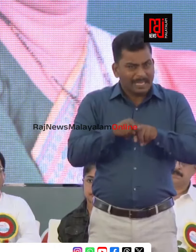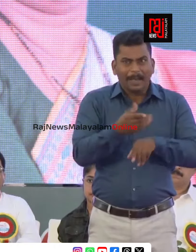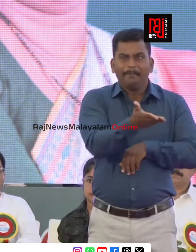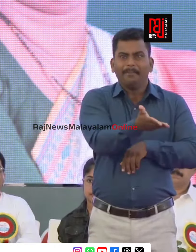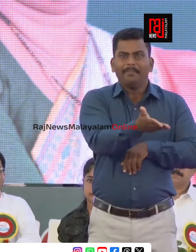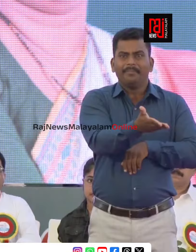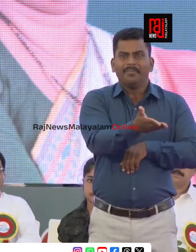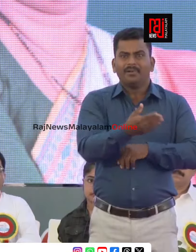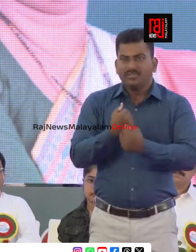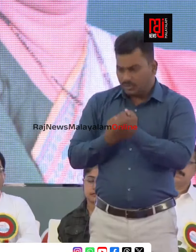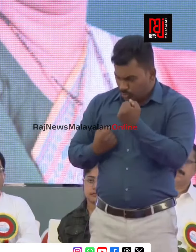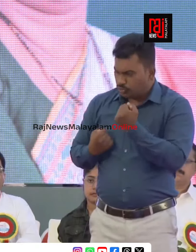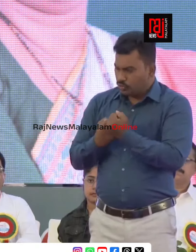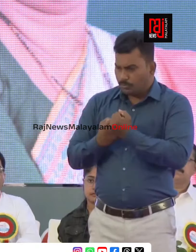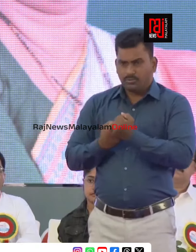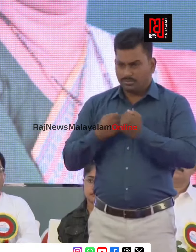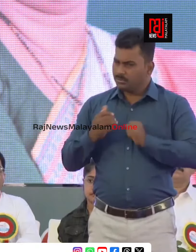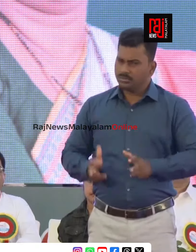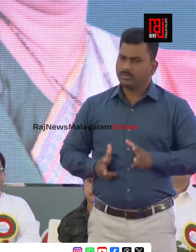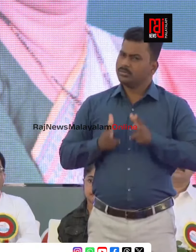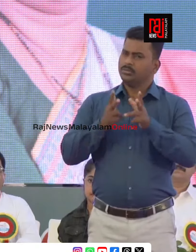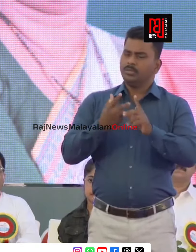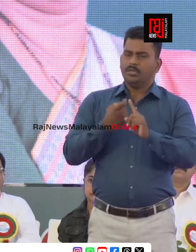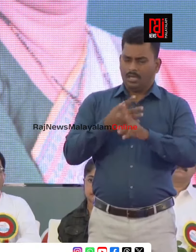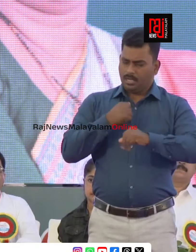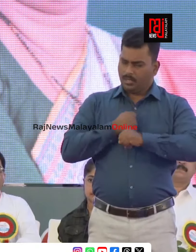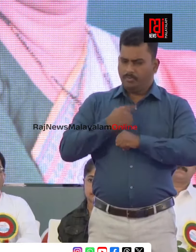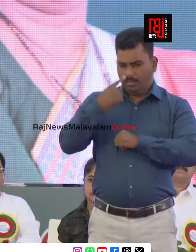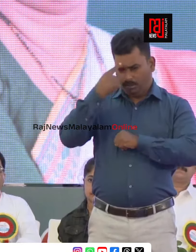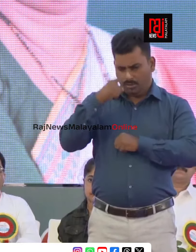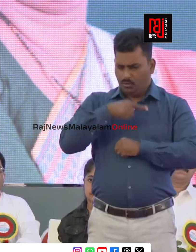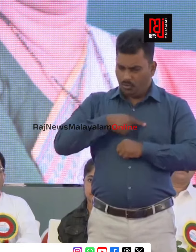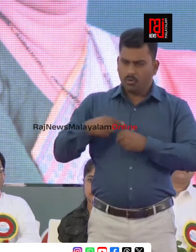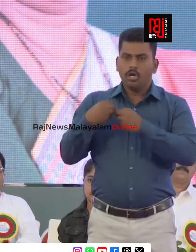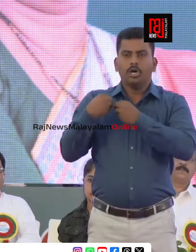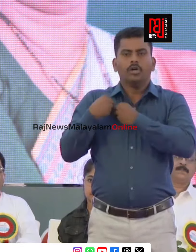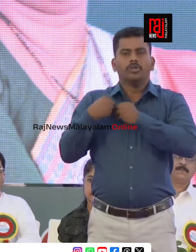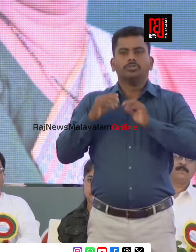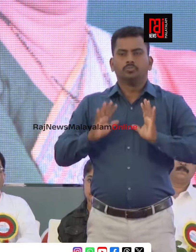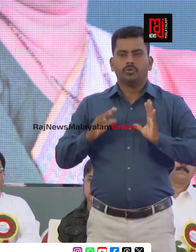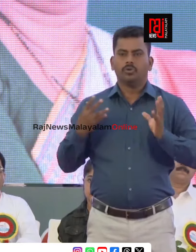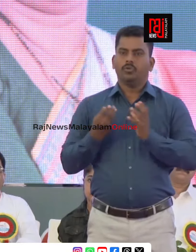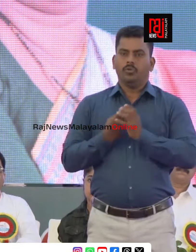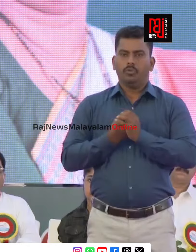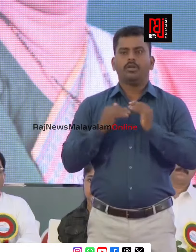കാഴ്ചപ്പാടാണ് സംസ്ഥാന സർക്കാരിനുള്ളത്. ഒരു രംഗത്ത്